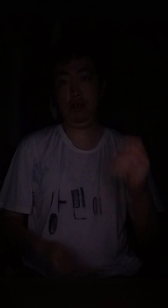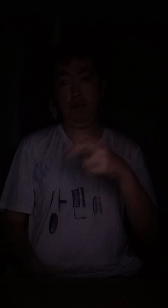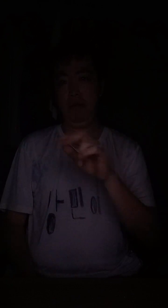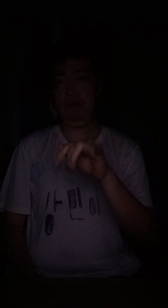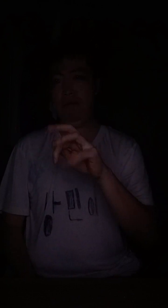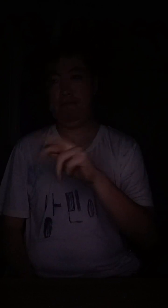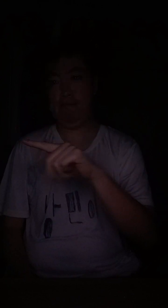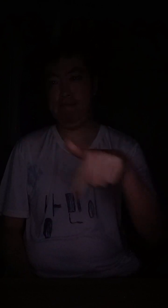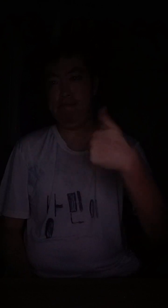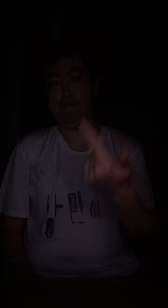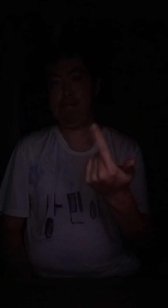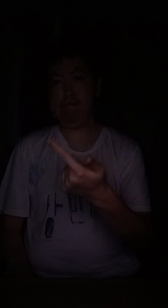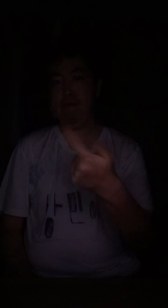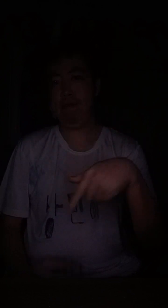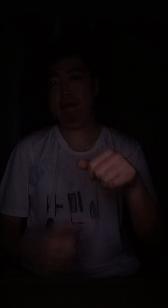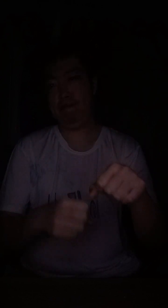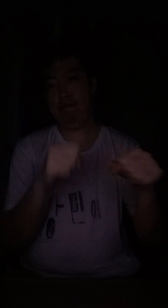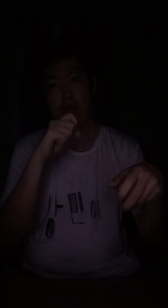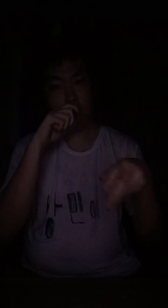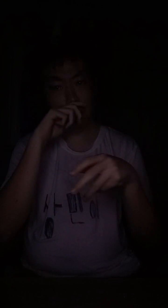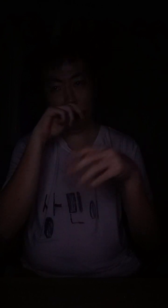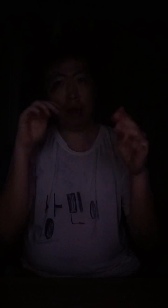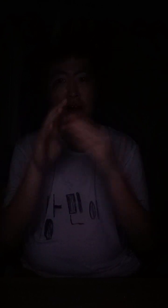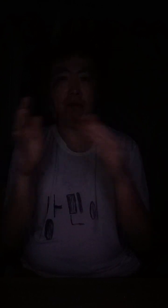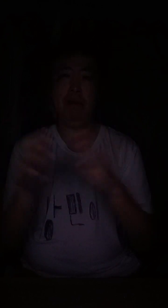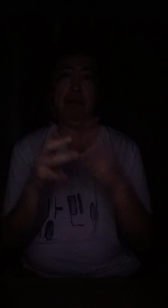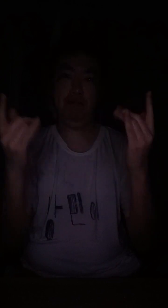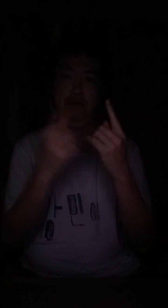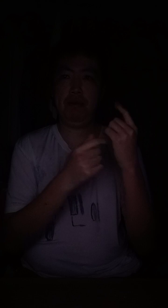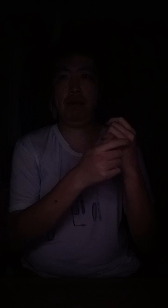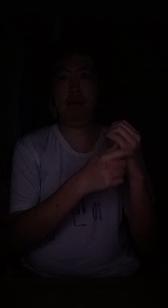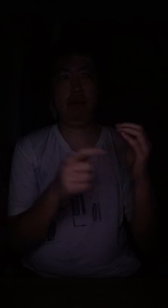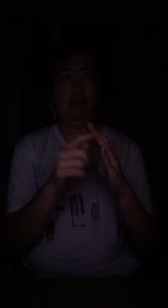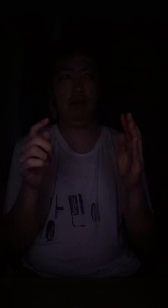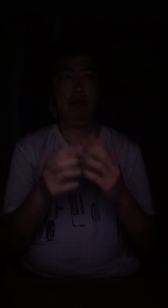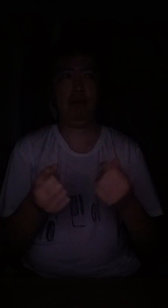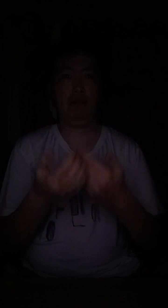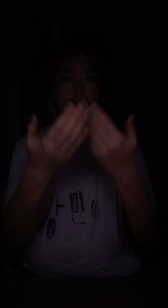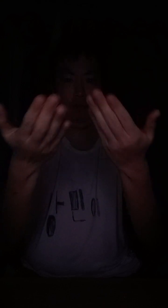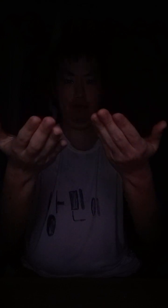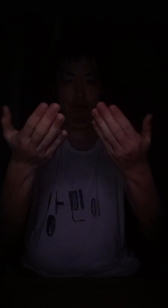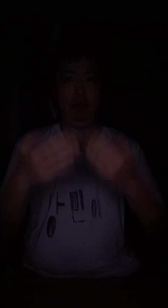최신형 몰카 범죄를 뿌리 뽑기에는 역부족이라는 지적이 나옵니다. 황수연 기자입니다.